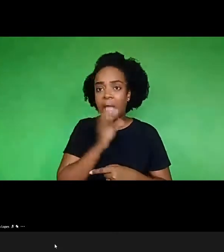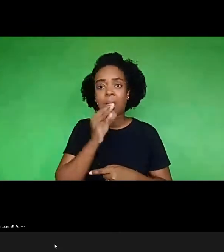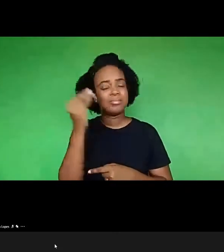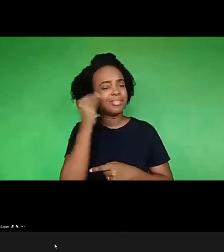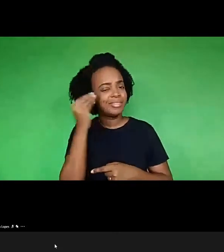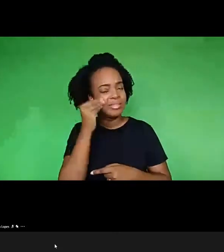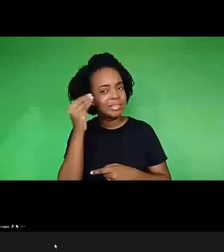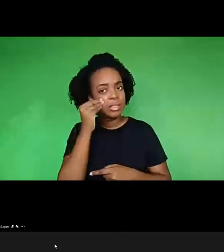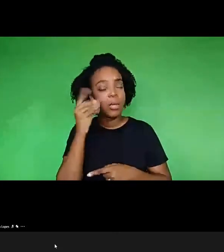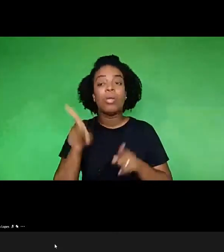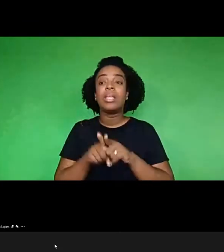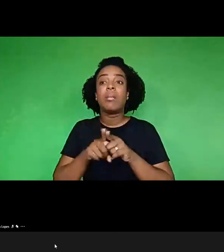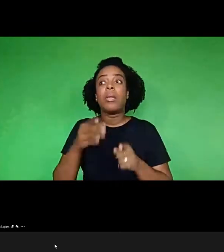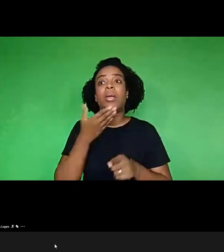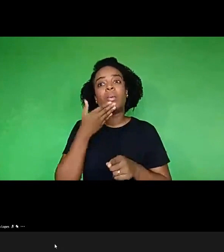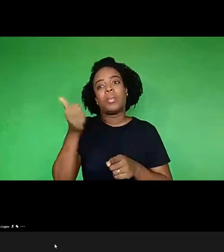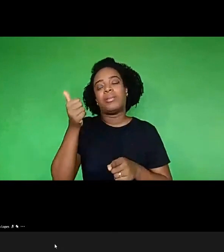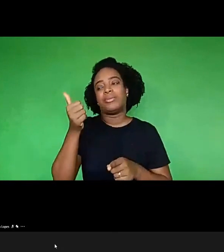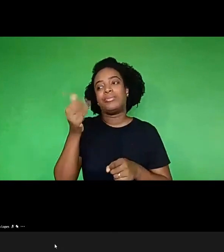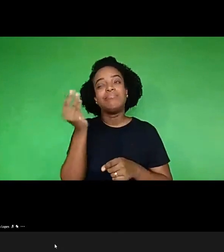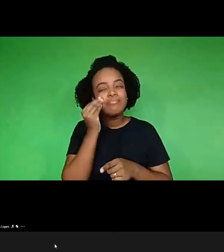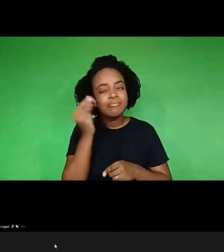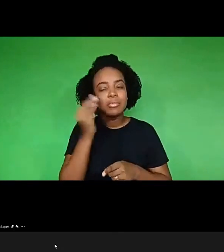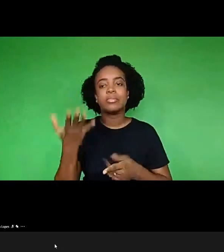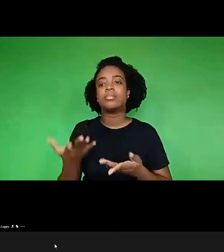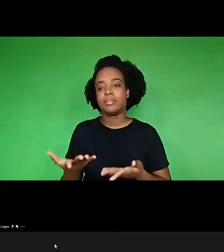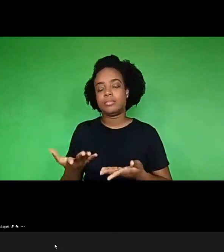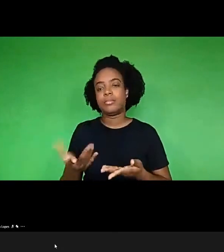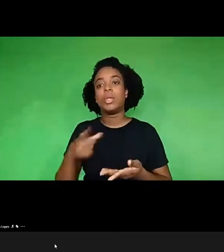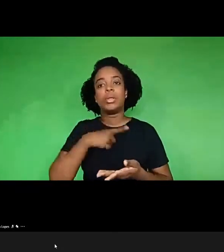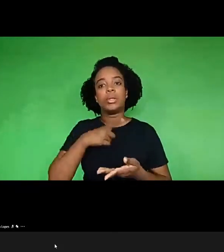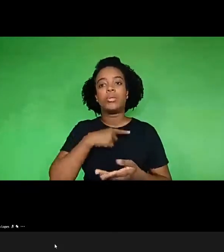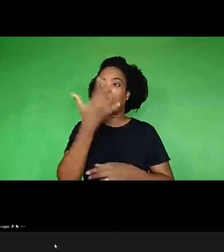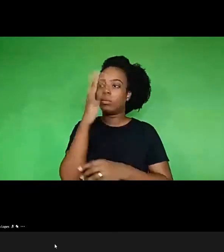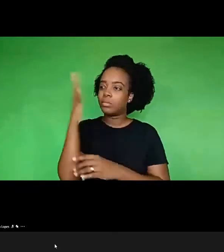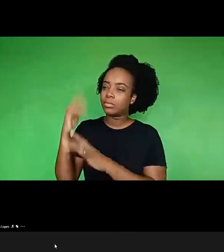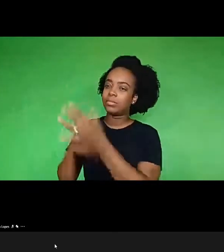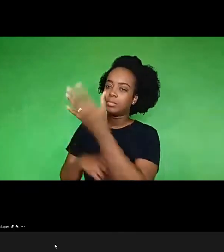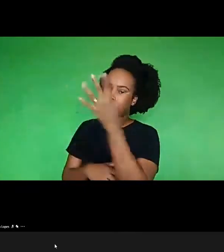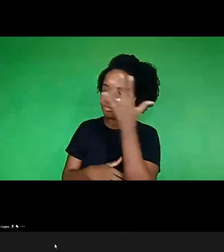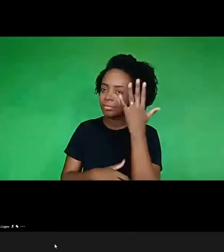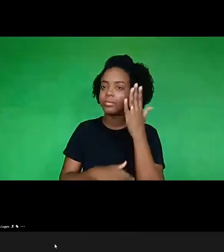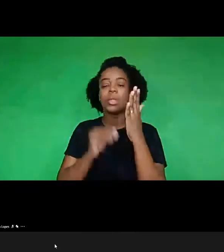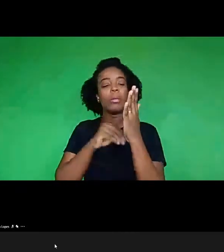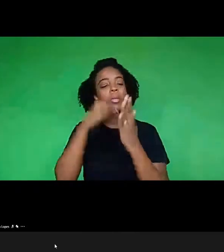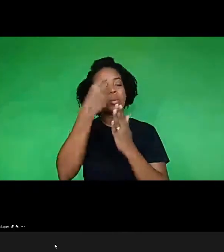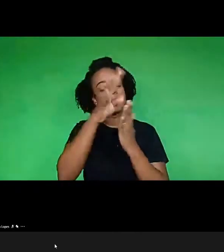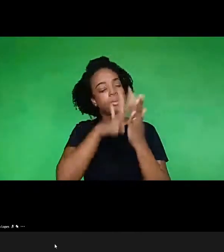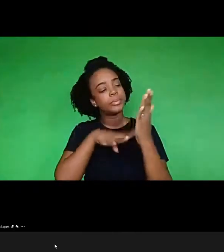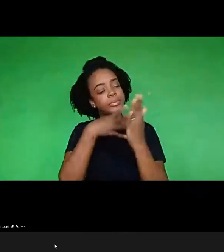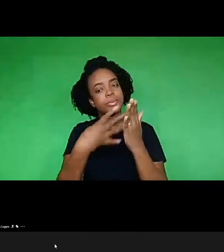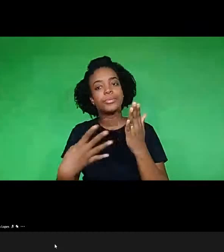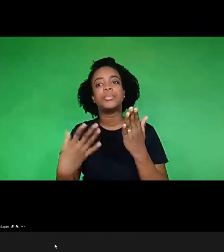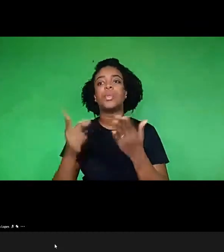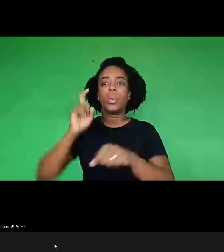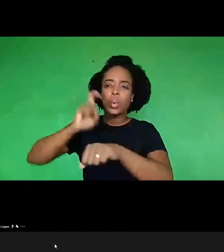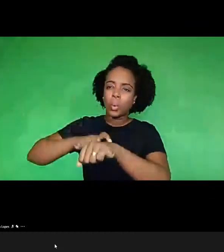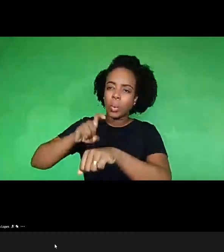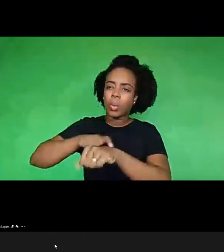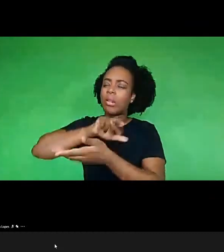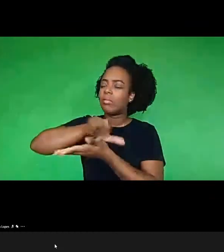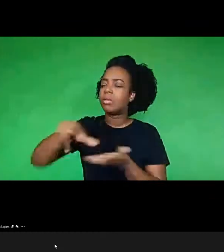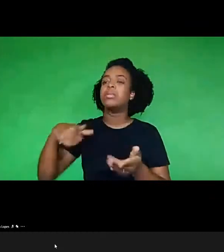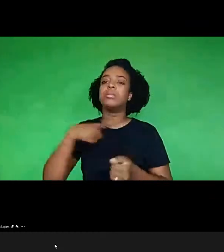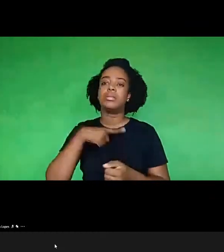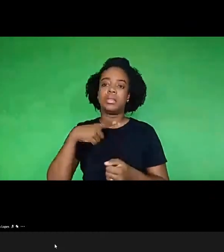forma também, tá? Então, o meu ambiente vai ter os seus horários, que eles serão diferentes dos horários do